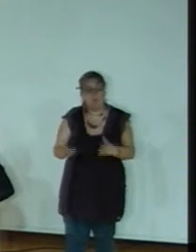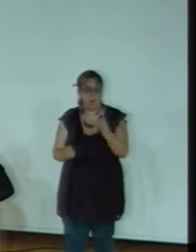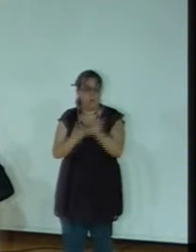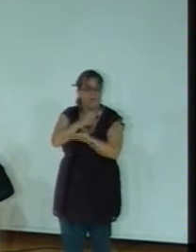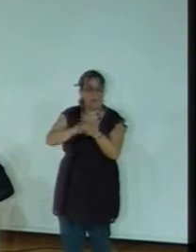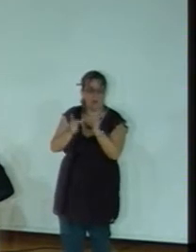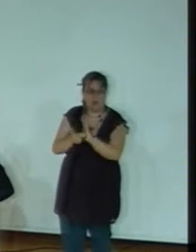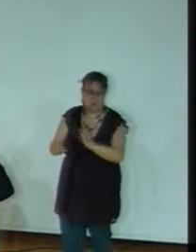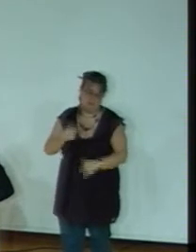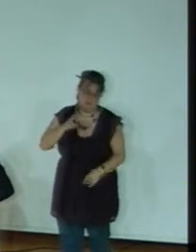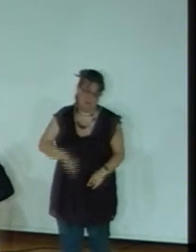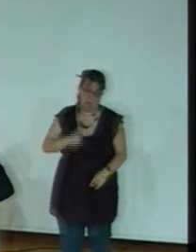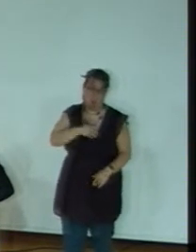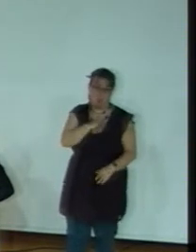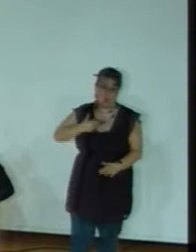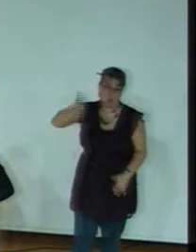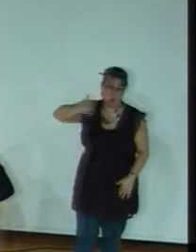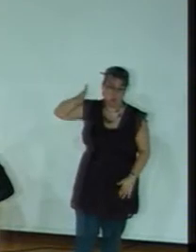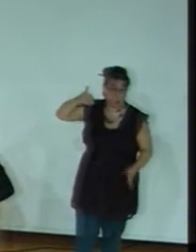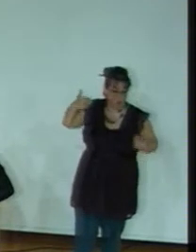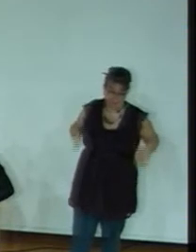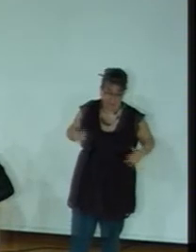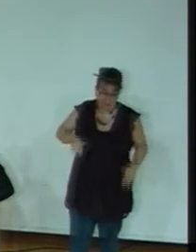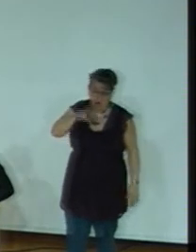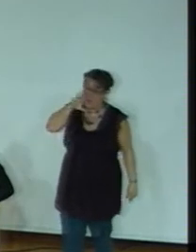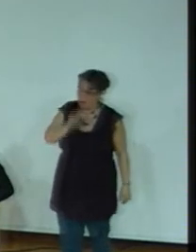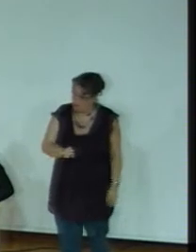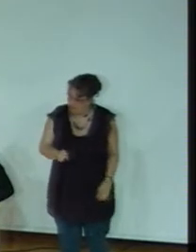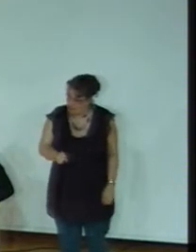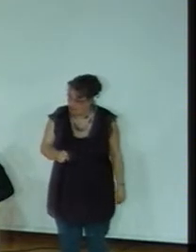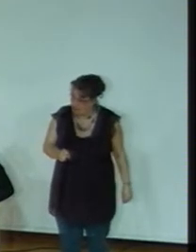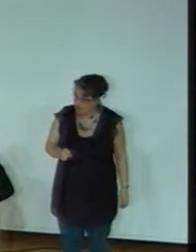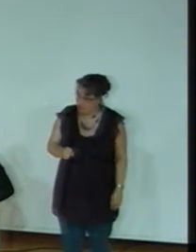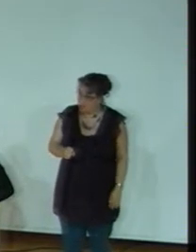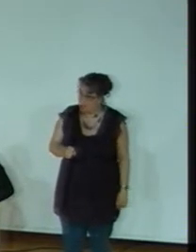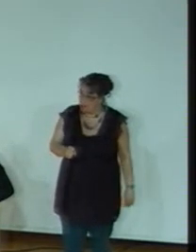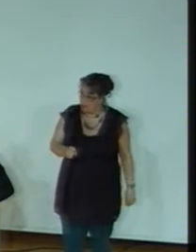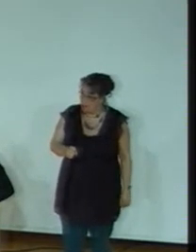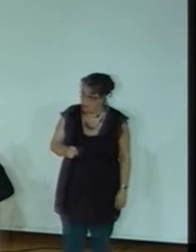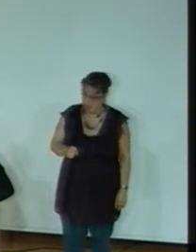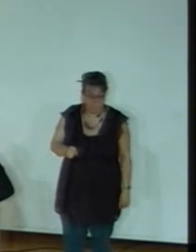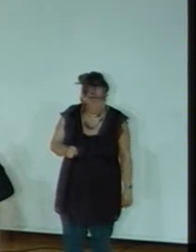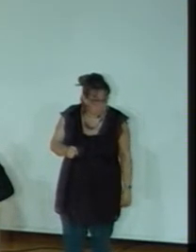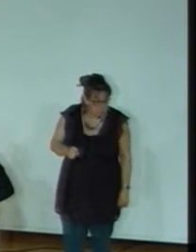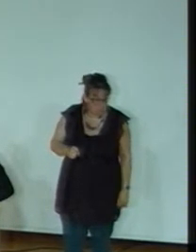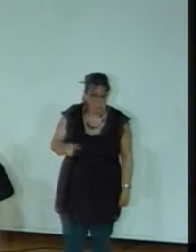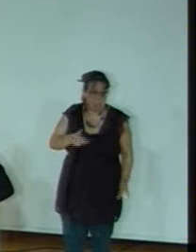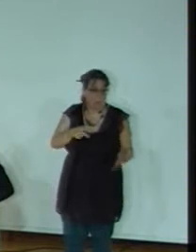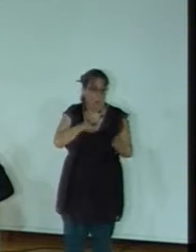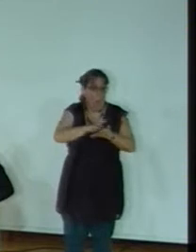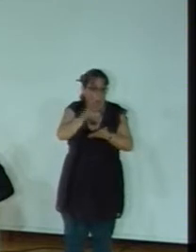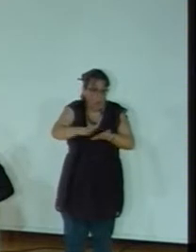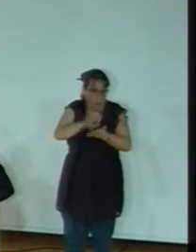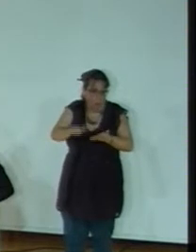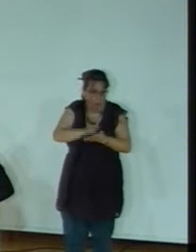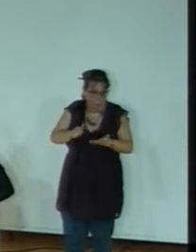j'ai commencé à être prof il y a fort longtemps, je traitais déjà Huxley-Orwell. Je suis étonnée qu'on retrouve actuellement dans